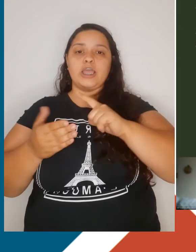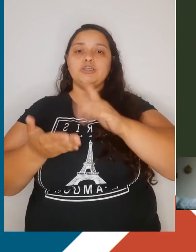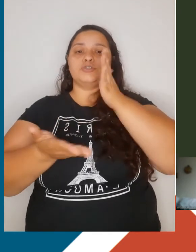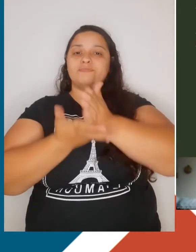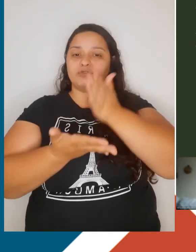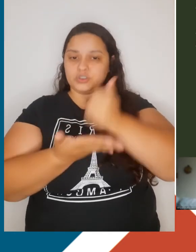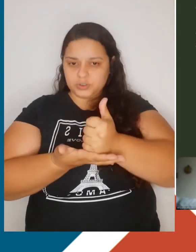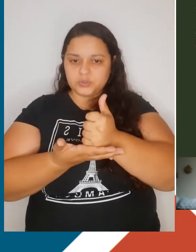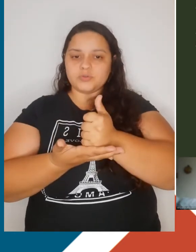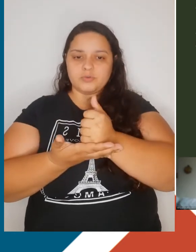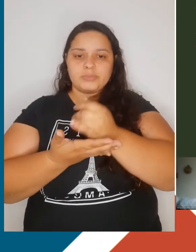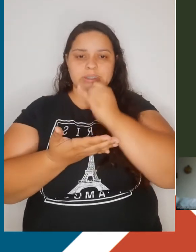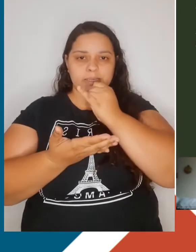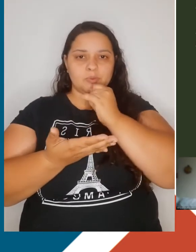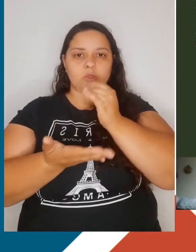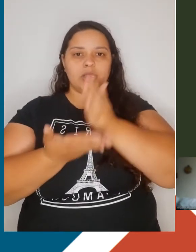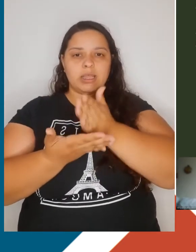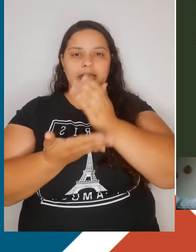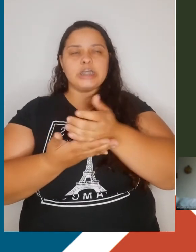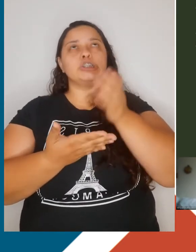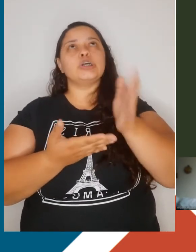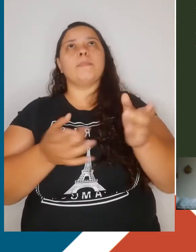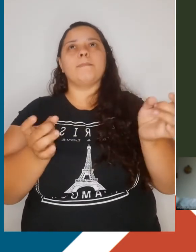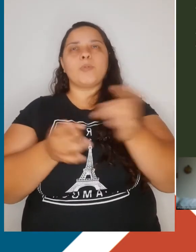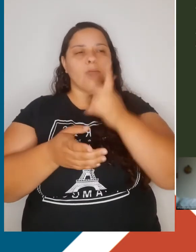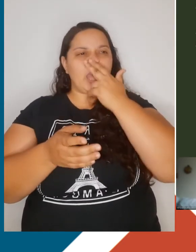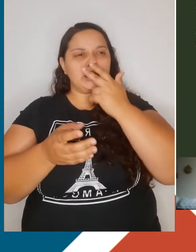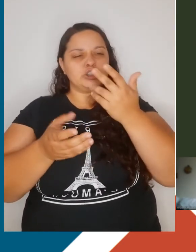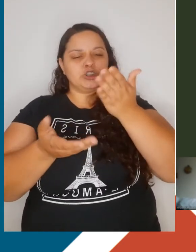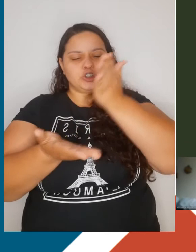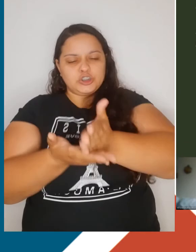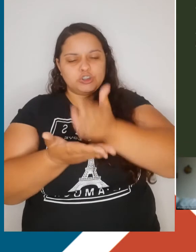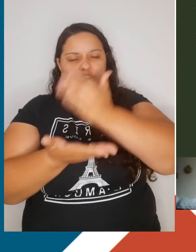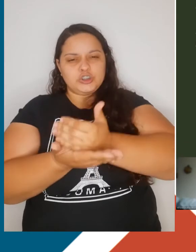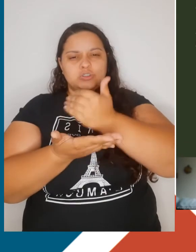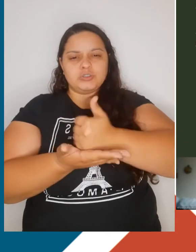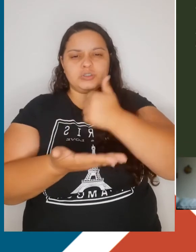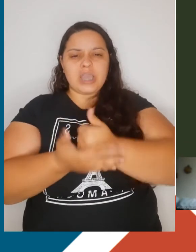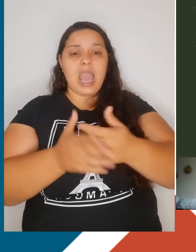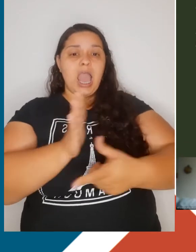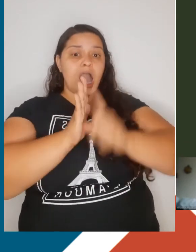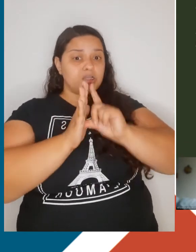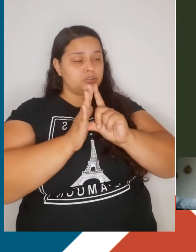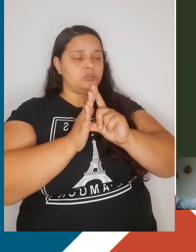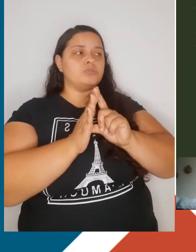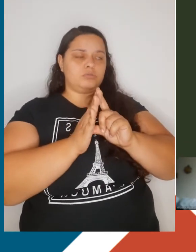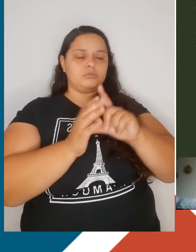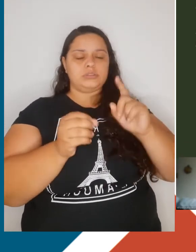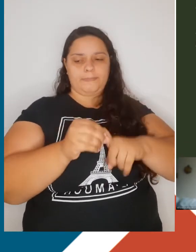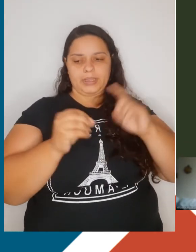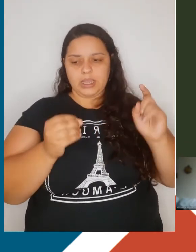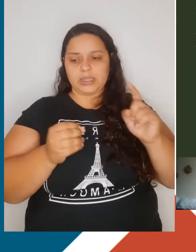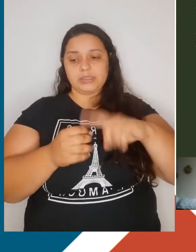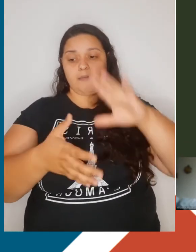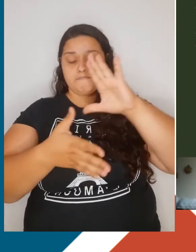ser dividido em vice-reinos e capitanias, ou seja, um território já bastante fragmentado antes da independência, fez com